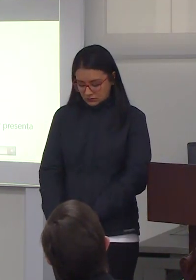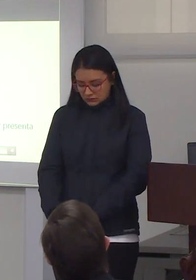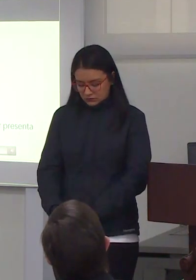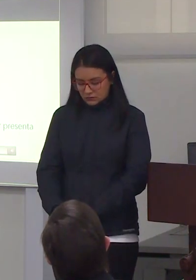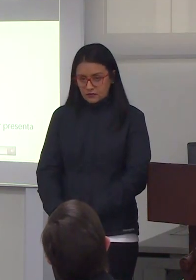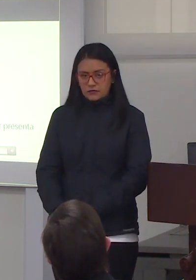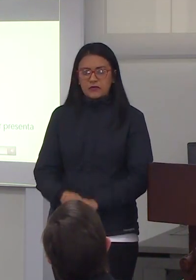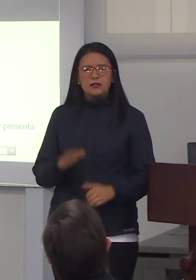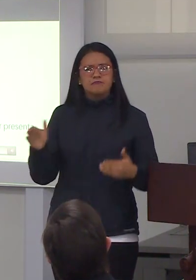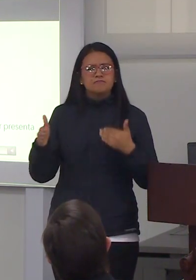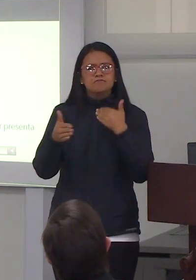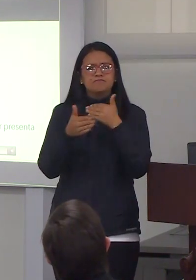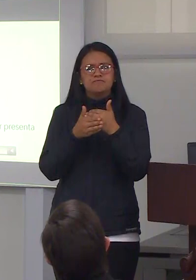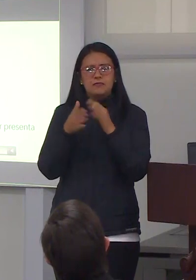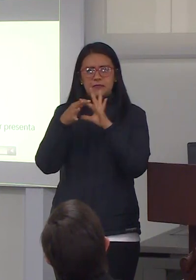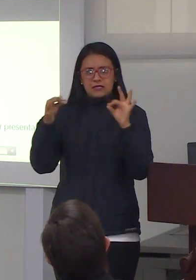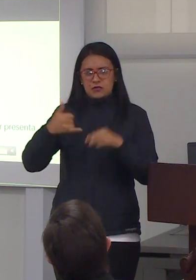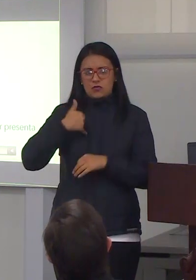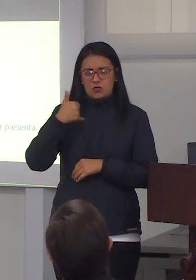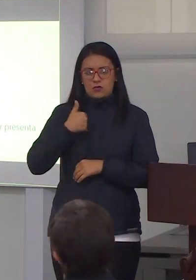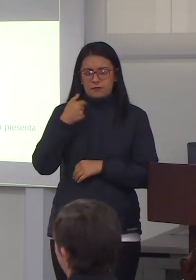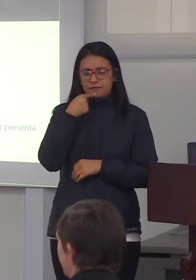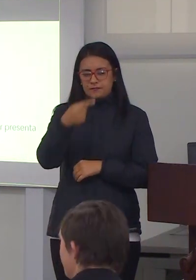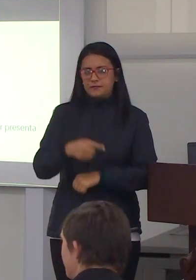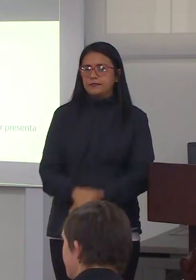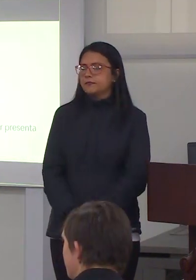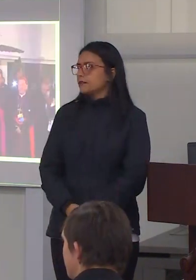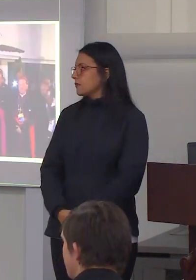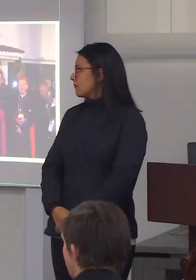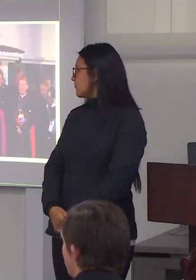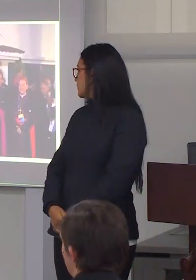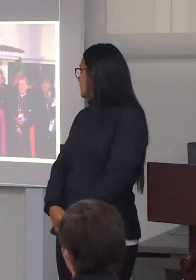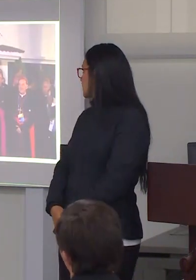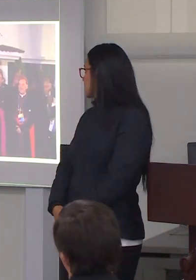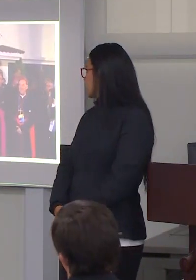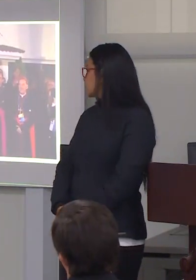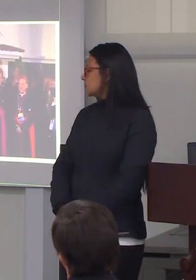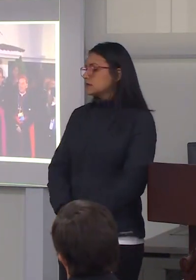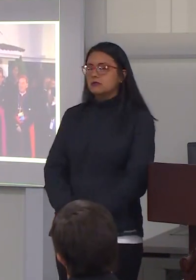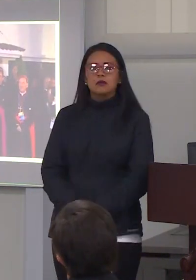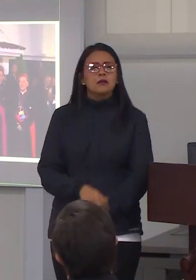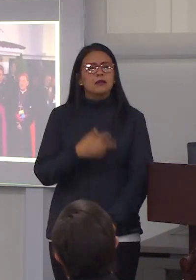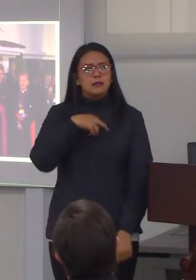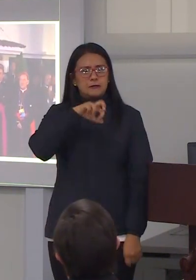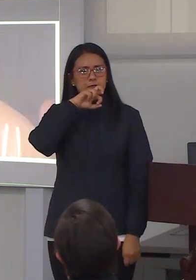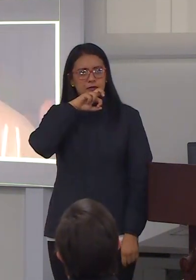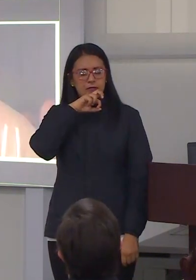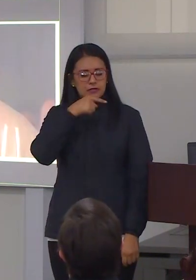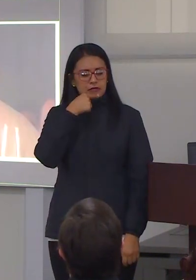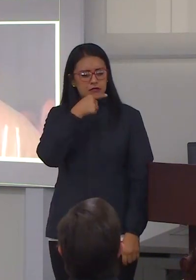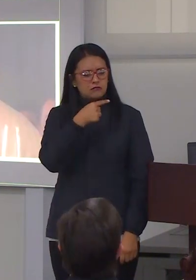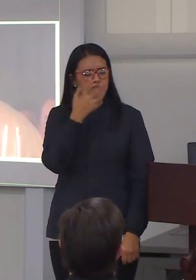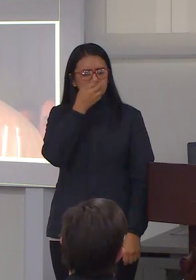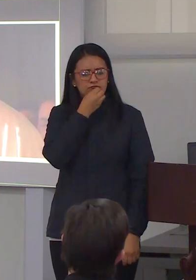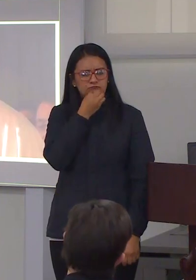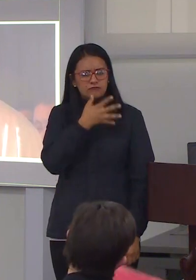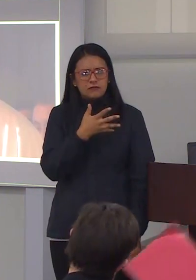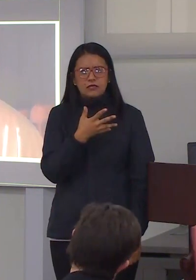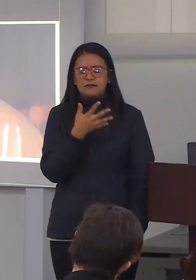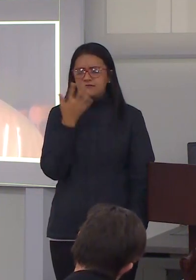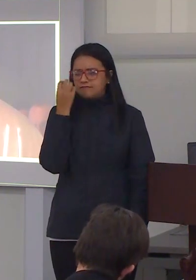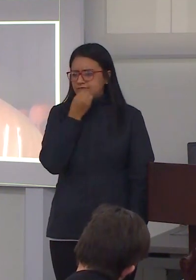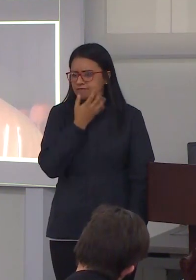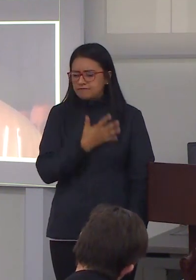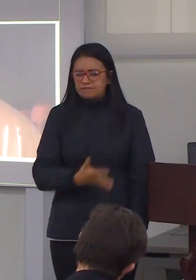La ciudad no sabe de los pobres. Nina María dijo una cosa tan linda, tan